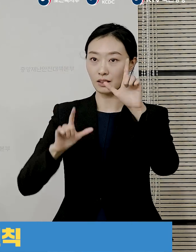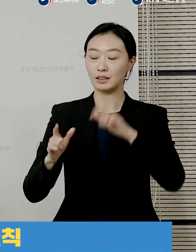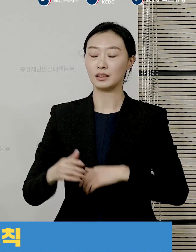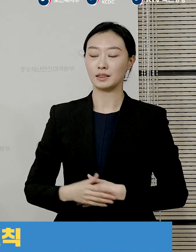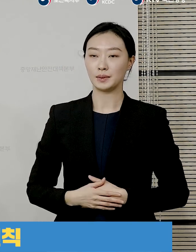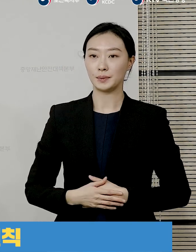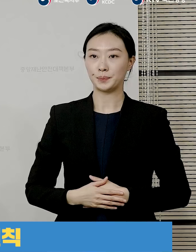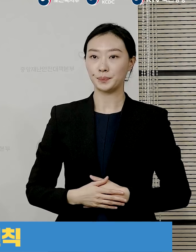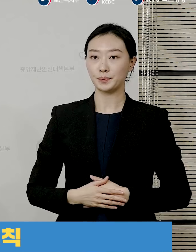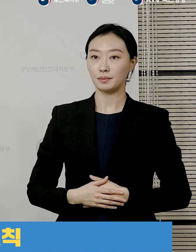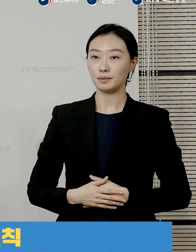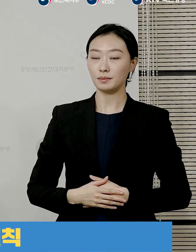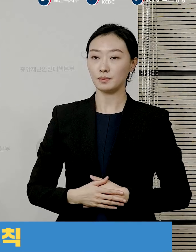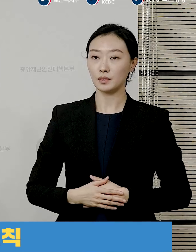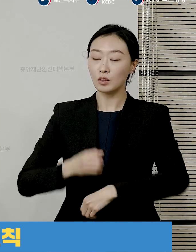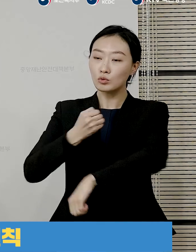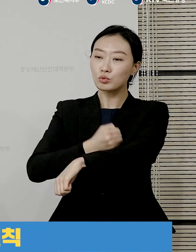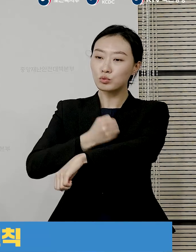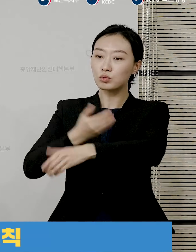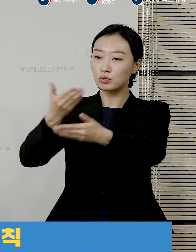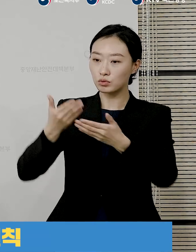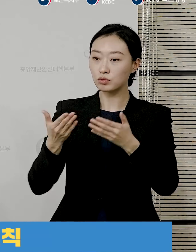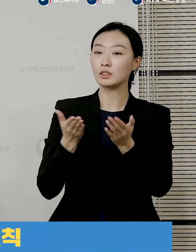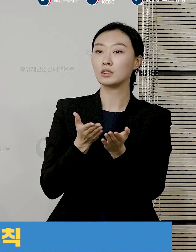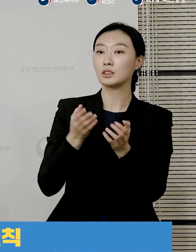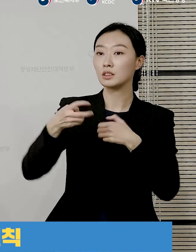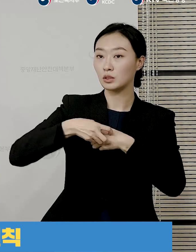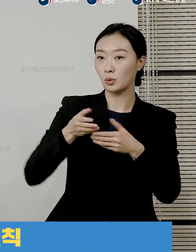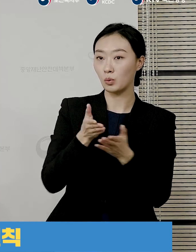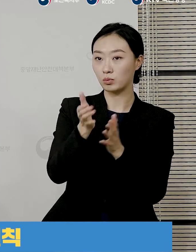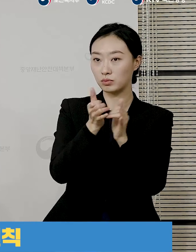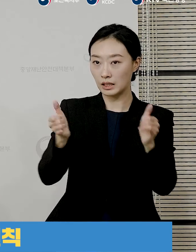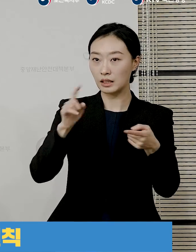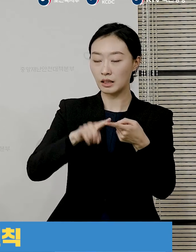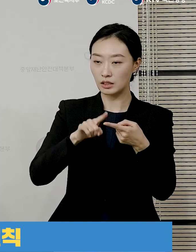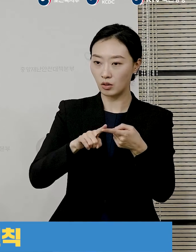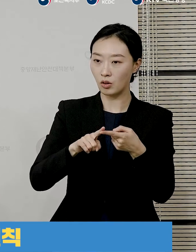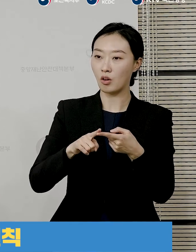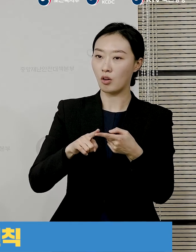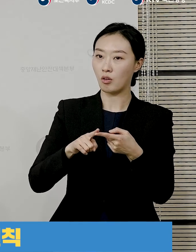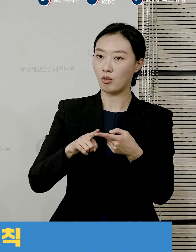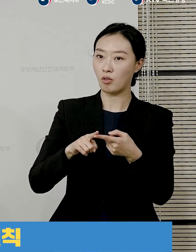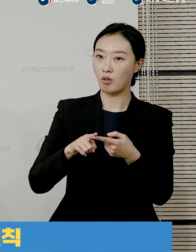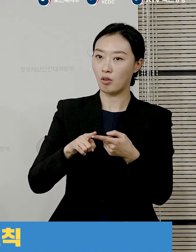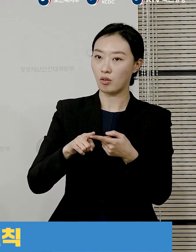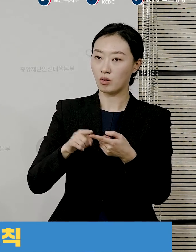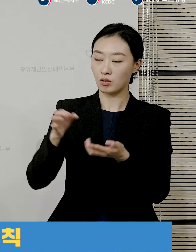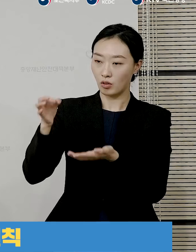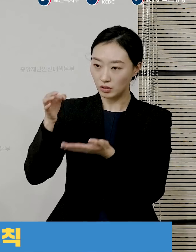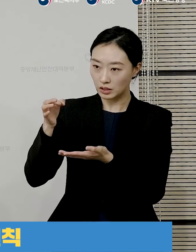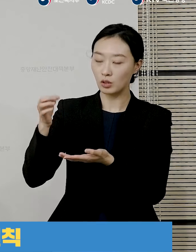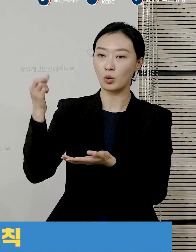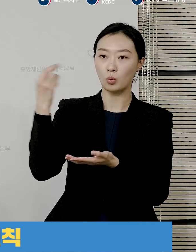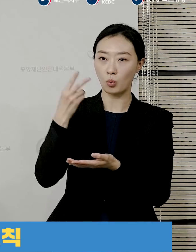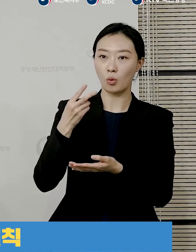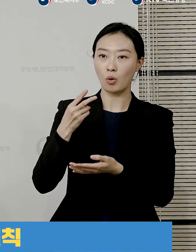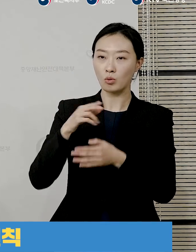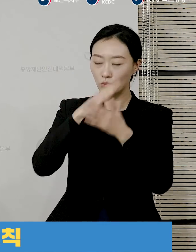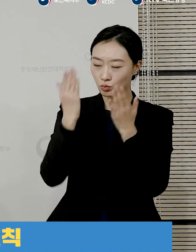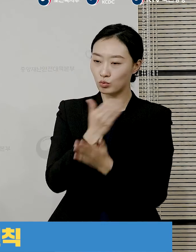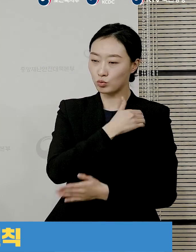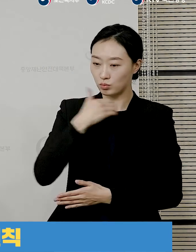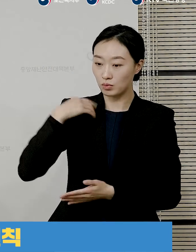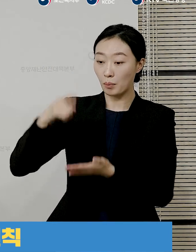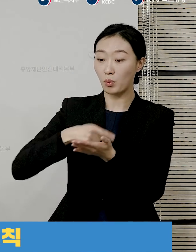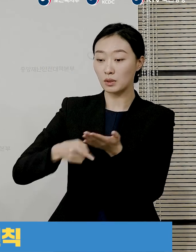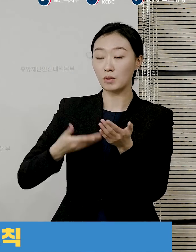말씀드리지 못하고 있습니다만, 적어도 이분들의 수고에 대해서 경제적으로도 충분한 만큼의 보상을